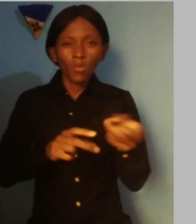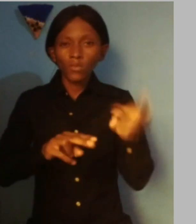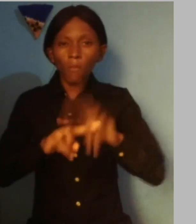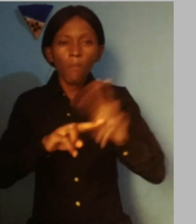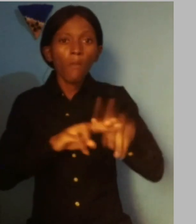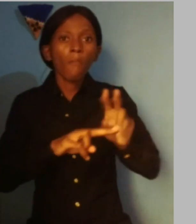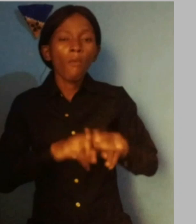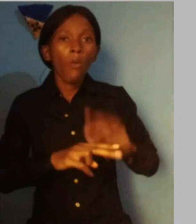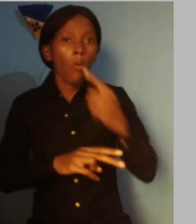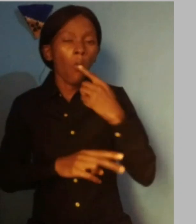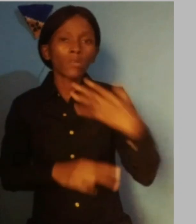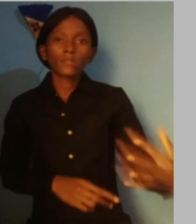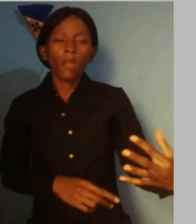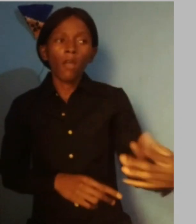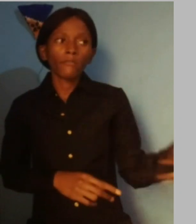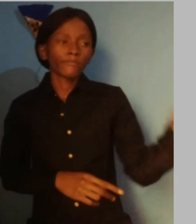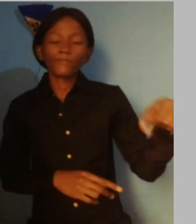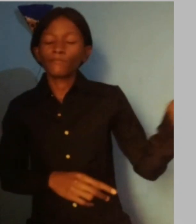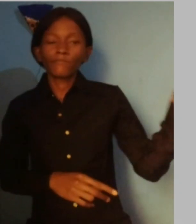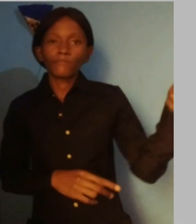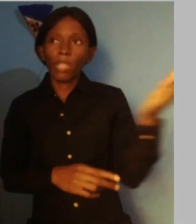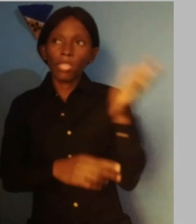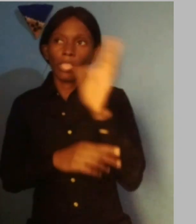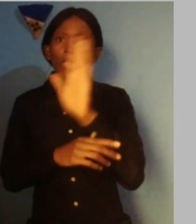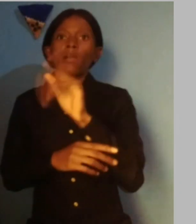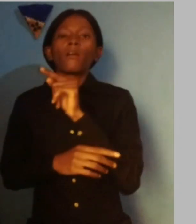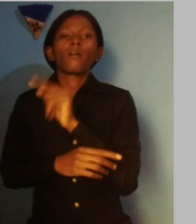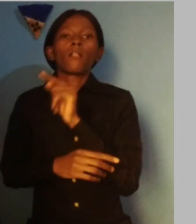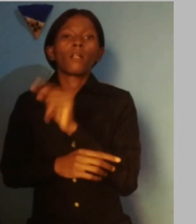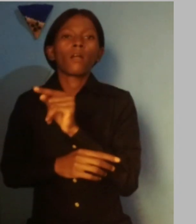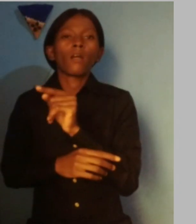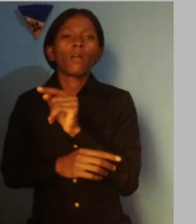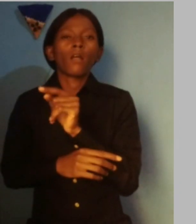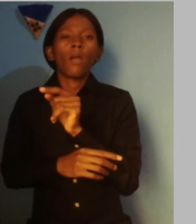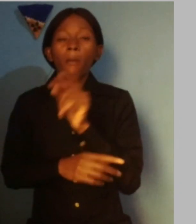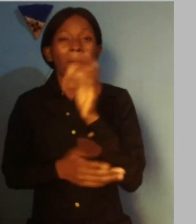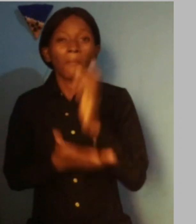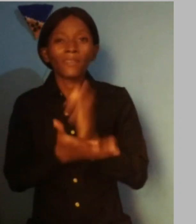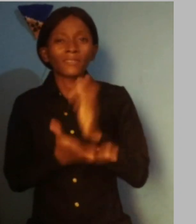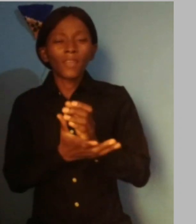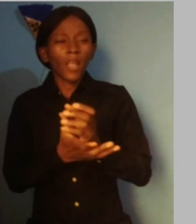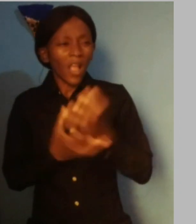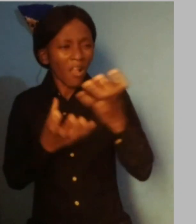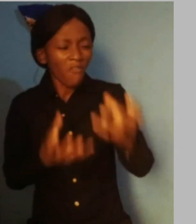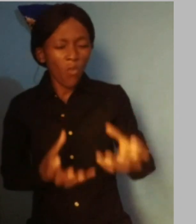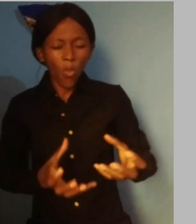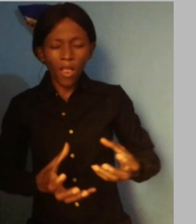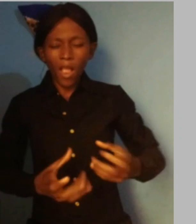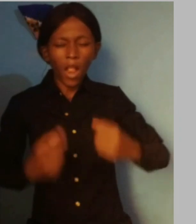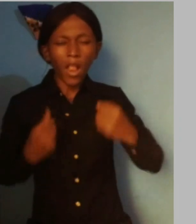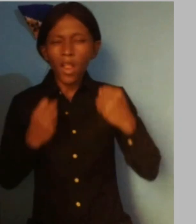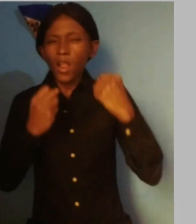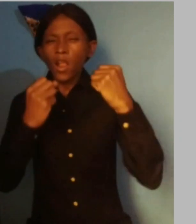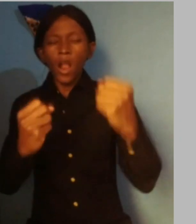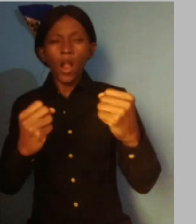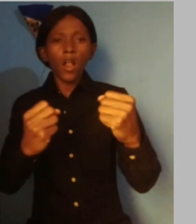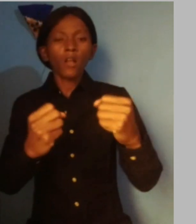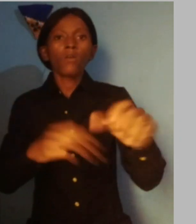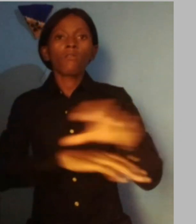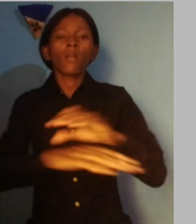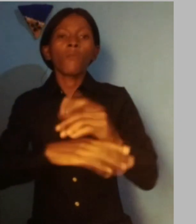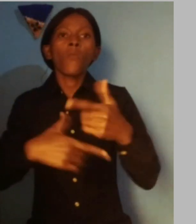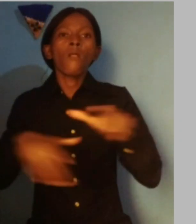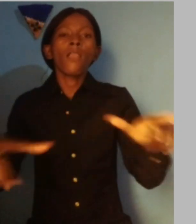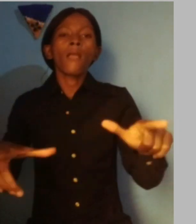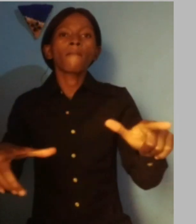du Cameroun. Toutes ces personnes qui sont mortes, qui ont combattu de tout leur être pour que